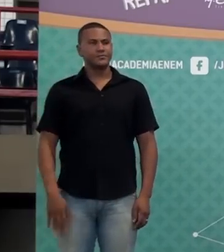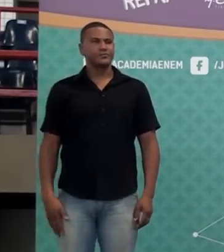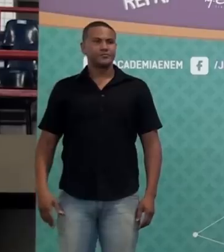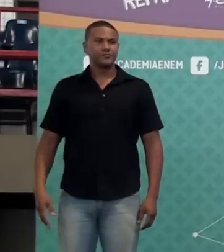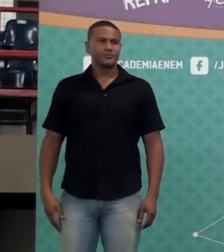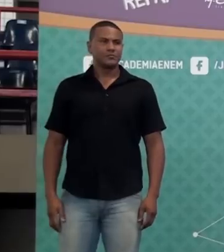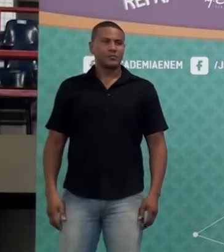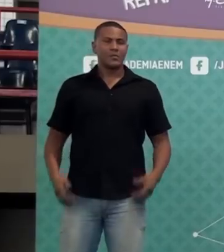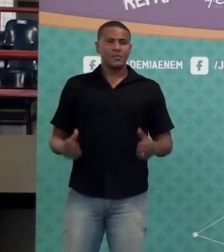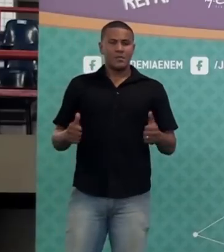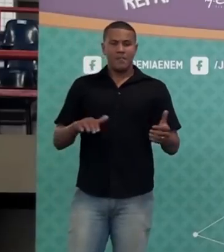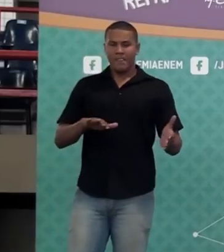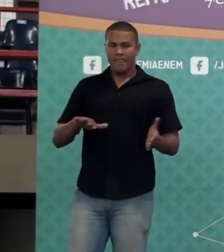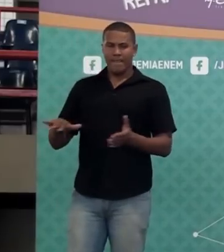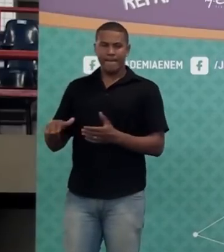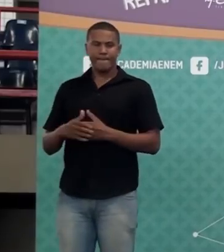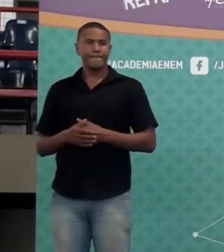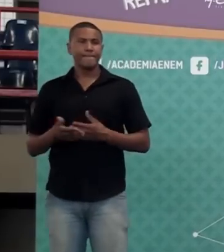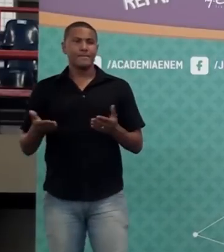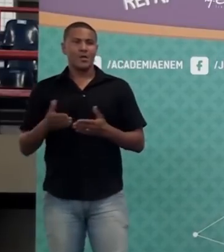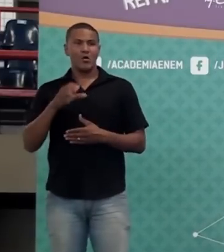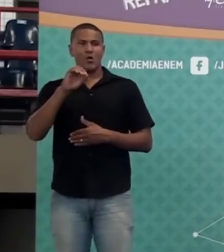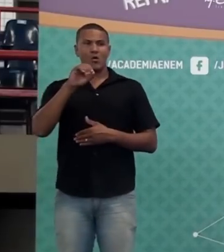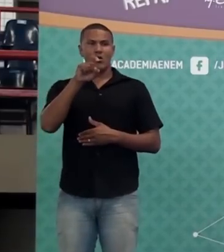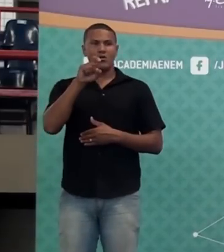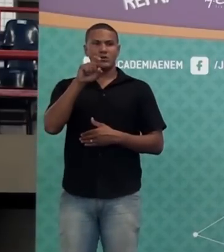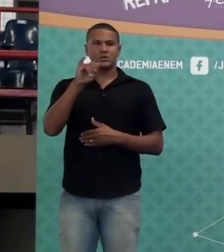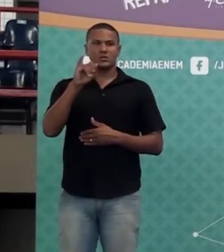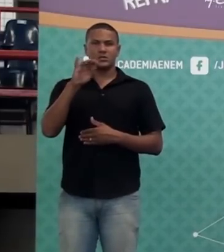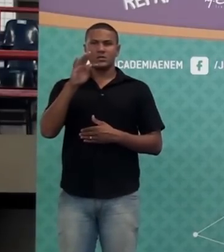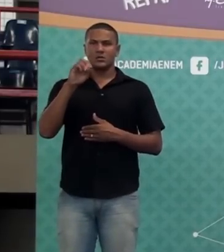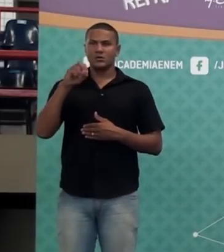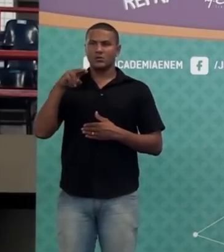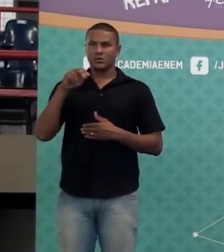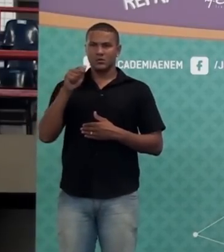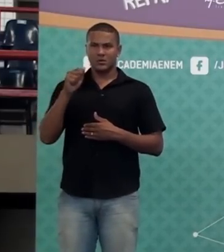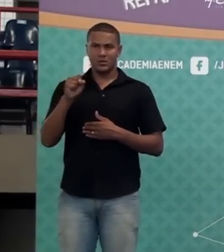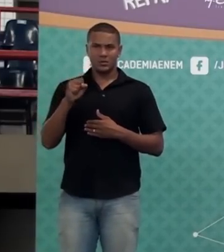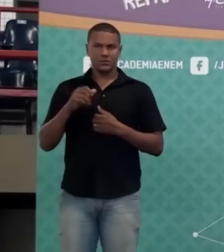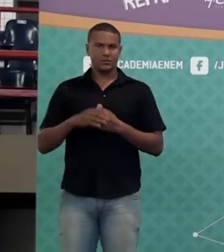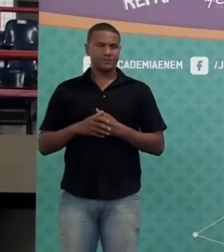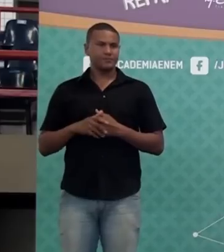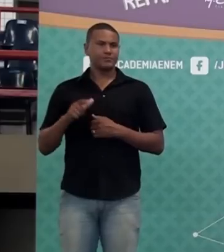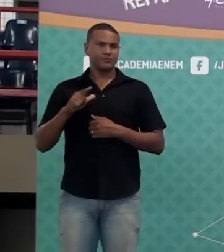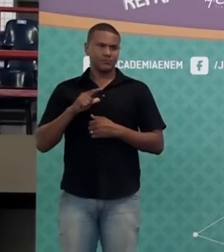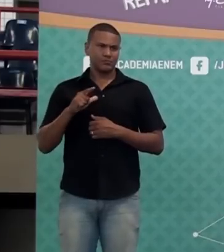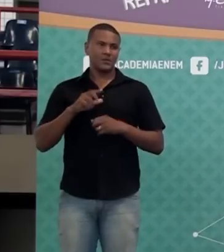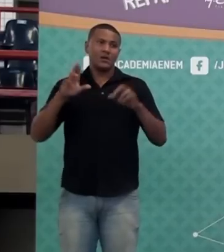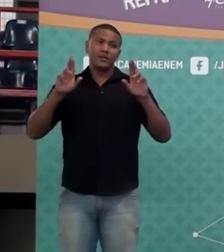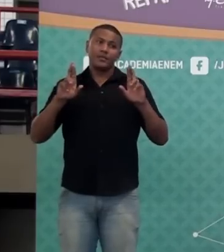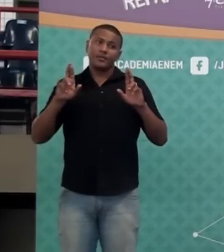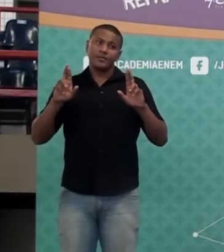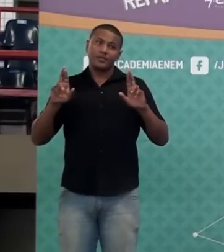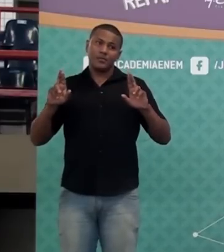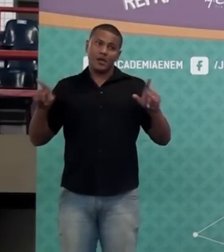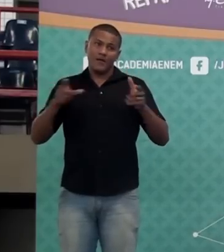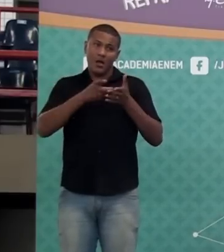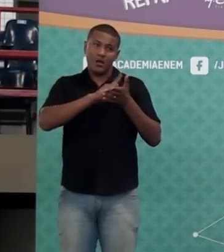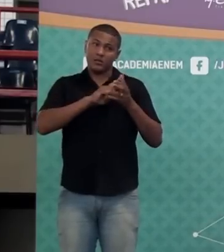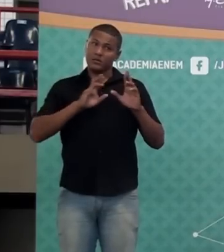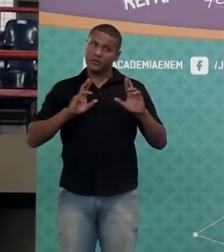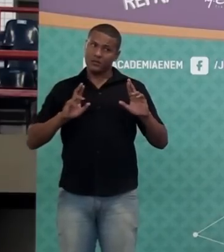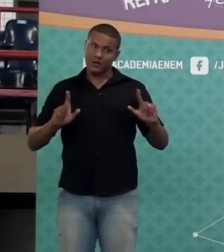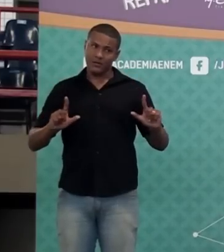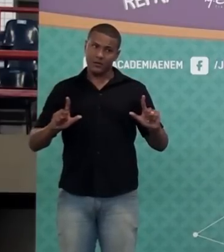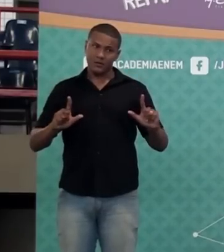agora as palavras oxítonas. Diferente das anteriores, das paroxítonas, que